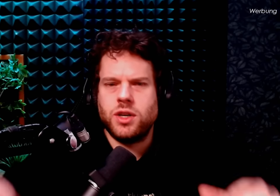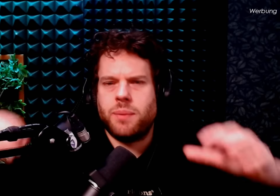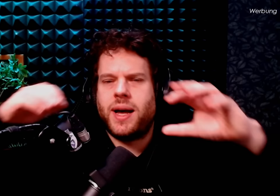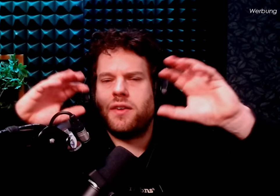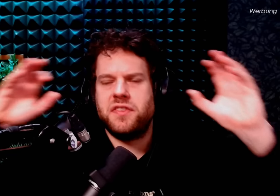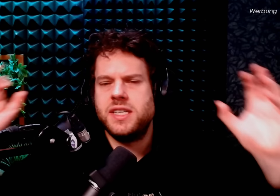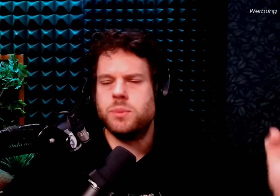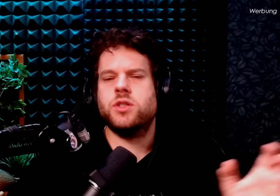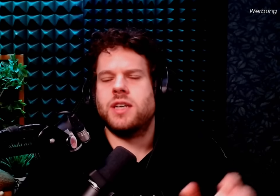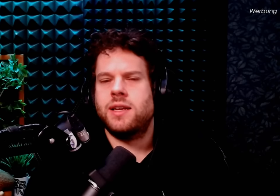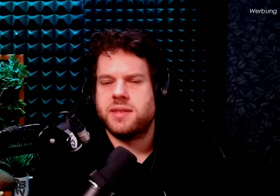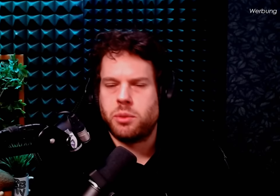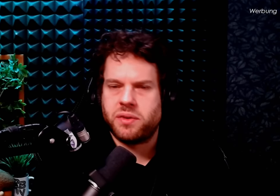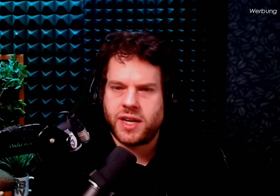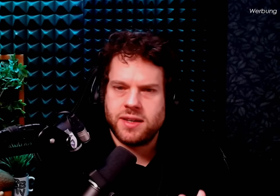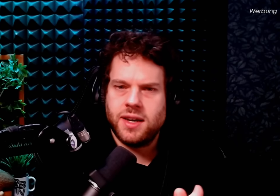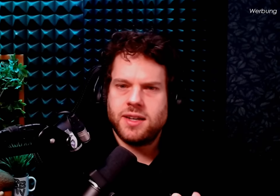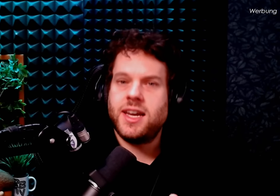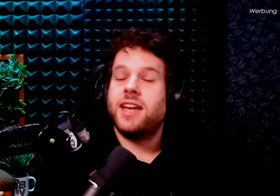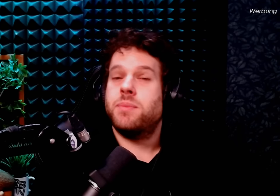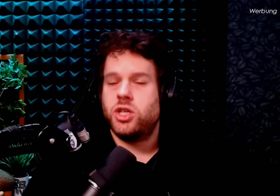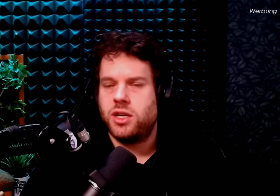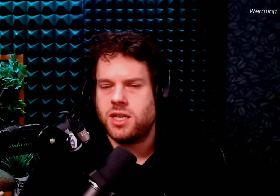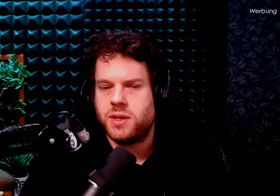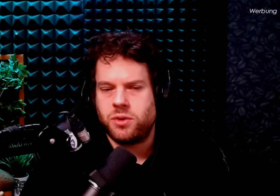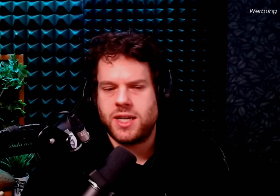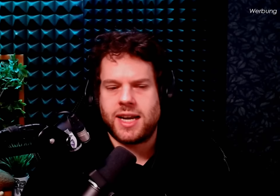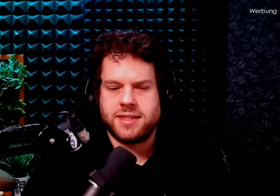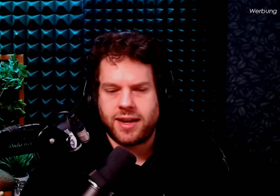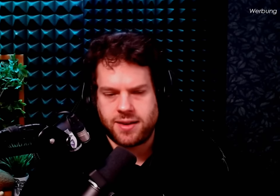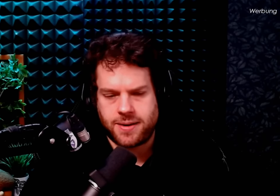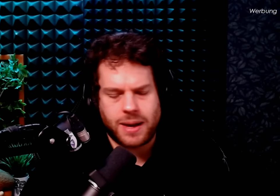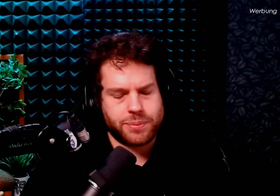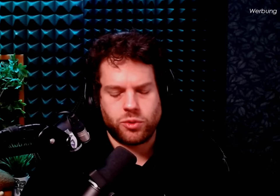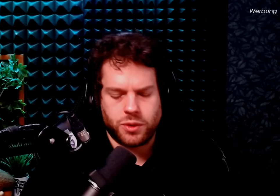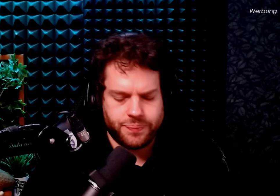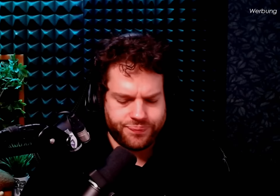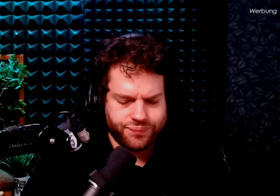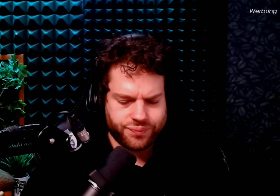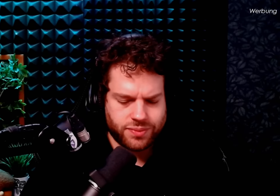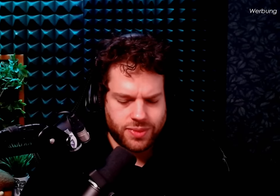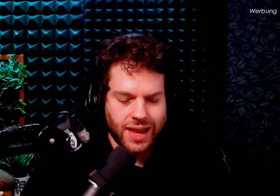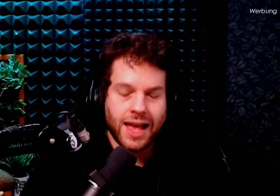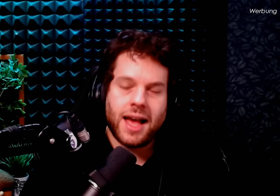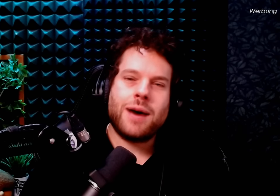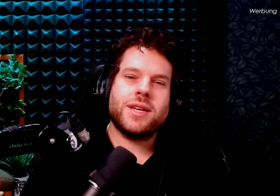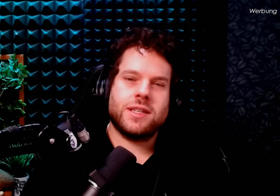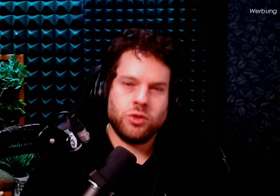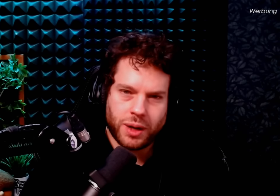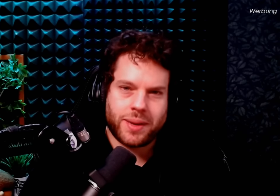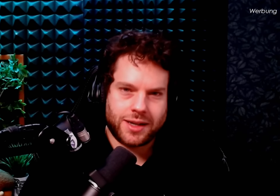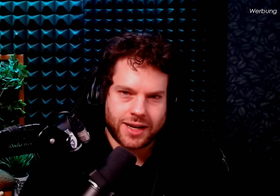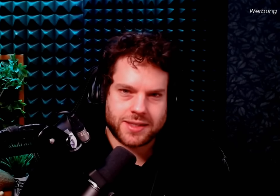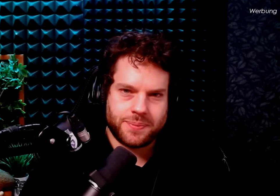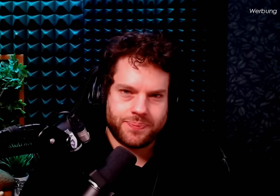wunderbare, vieldimensionale Zauberwelt, die eine menschliche Persönlichkeit sein kann. Absolut. Aber an der Supermarktkasse